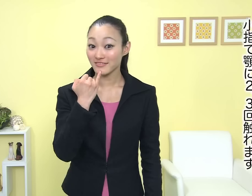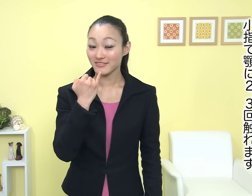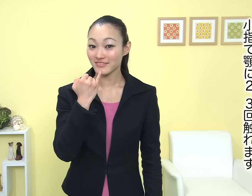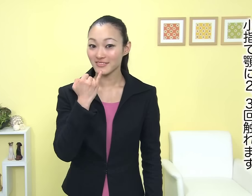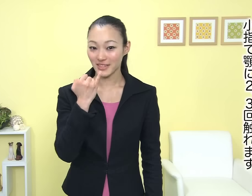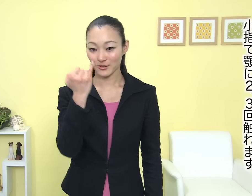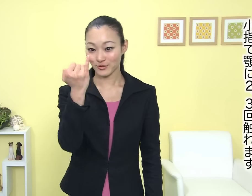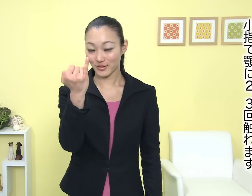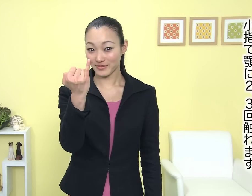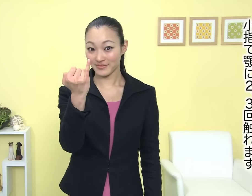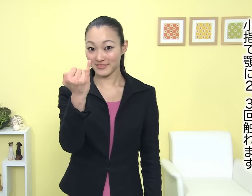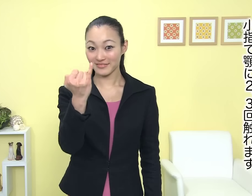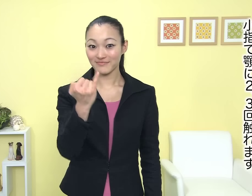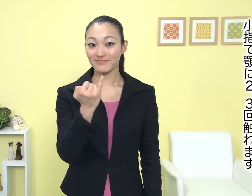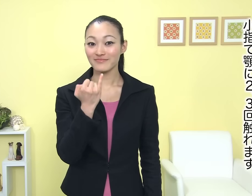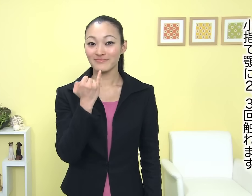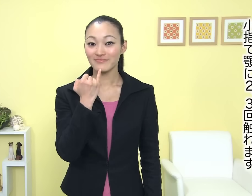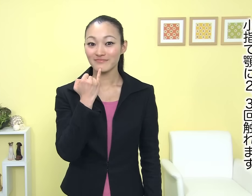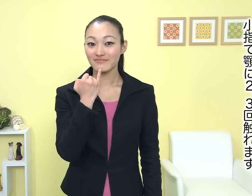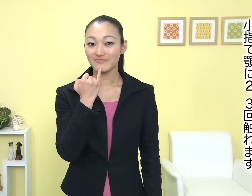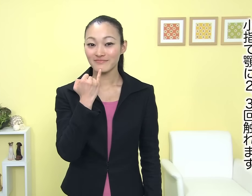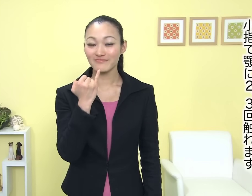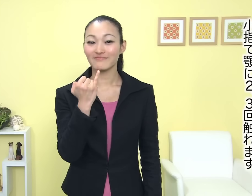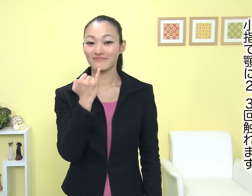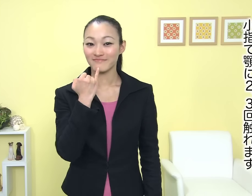小指で顎に 2,3 回触れます。